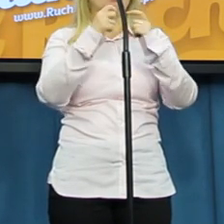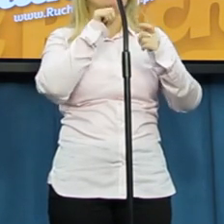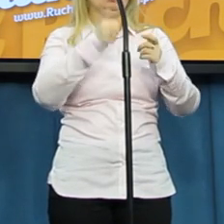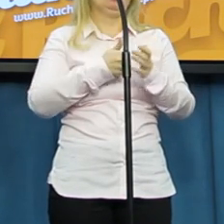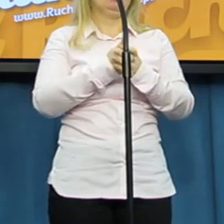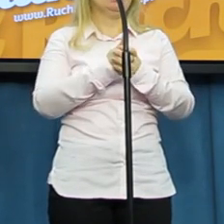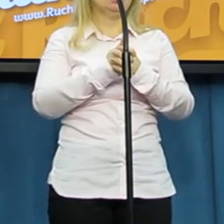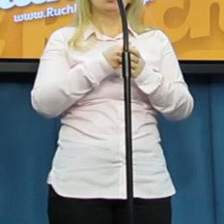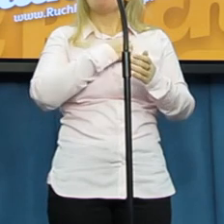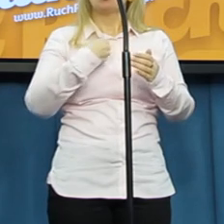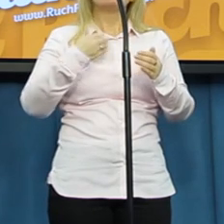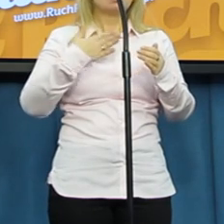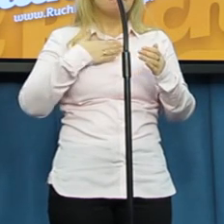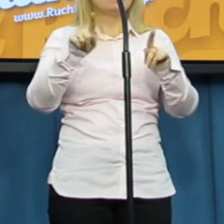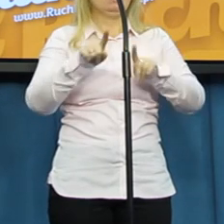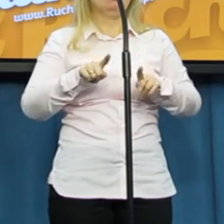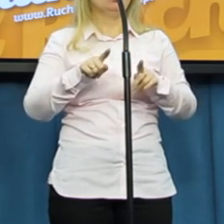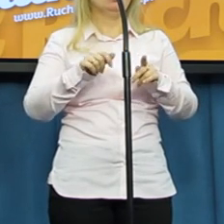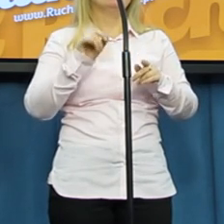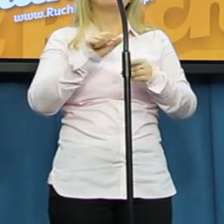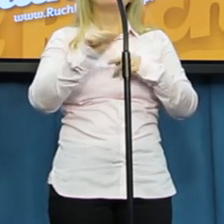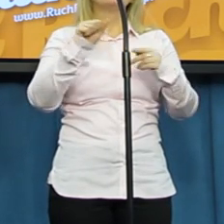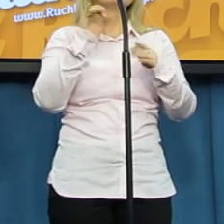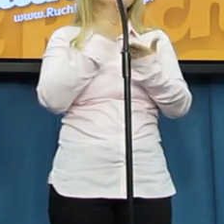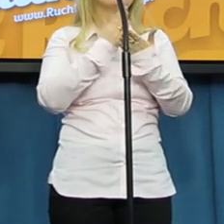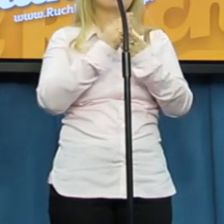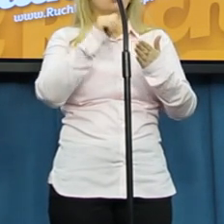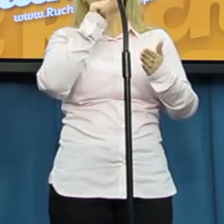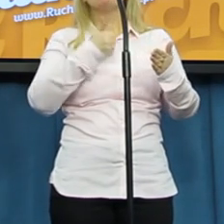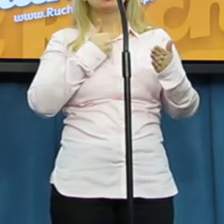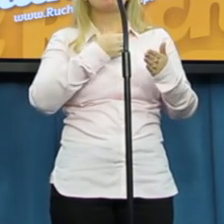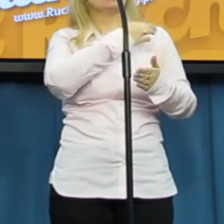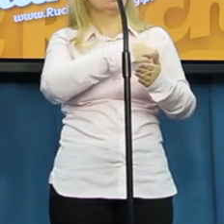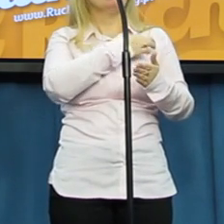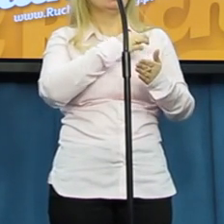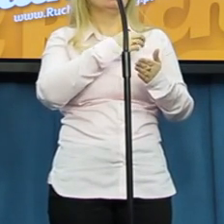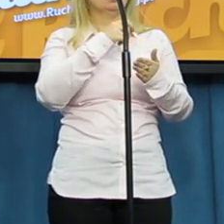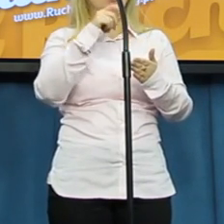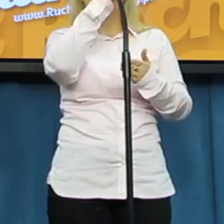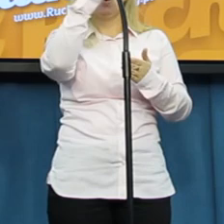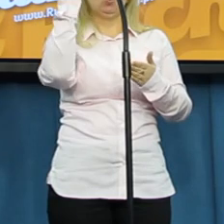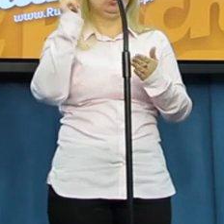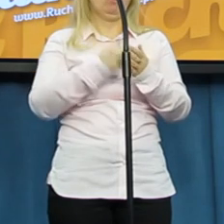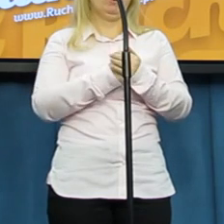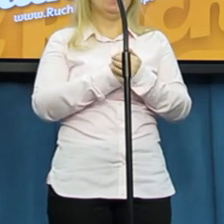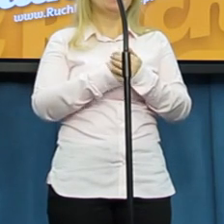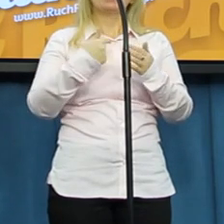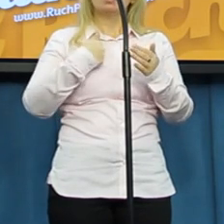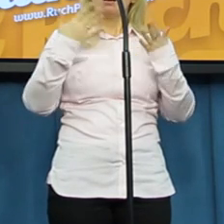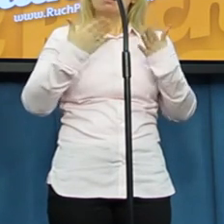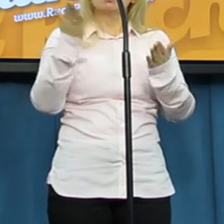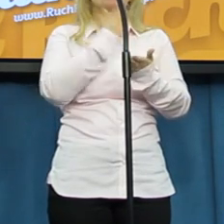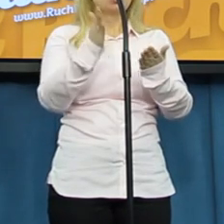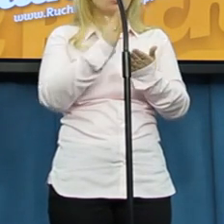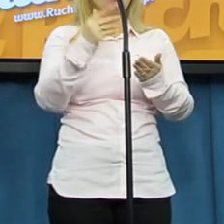grupie Europejskiej Partii Ludowej. I moim zamiarem jest takie przygotowanie, takie myślenie o przyszłych